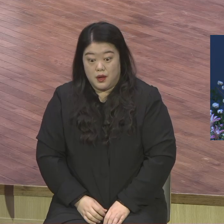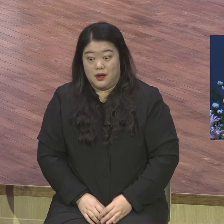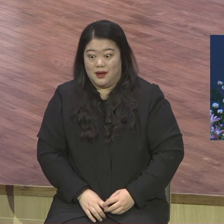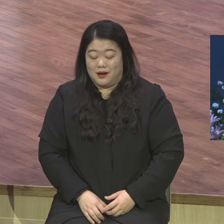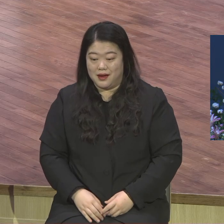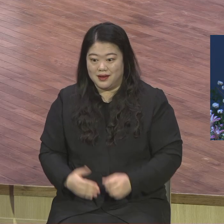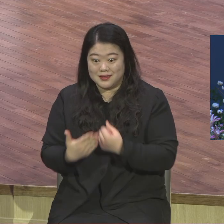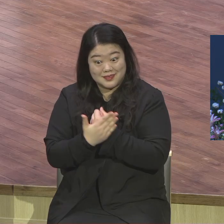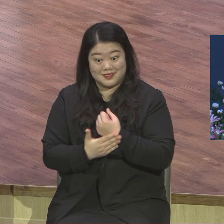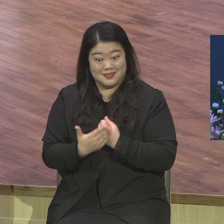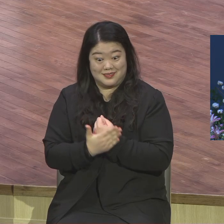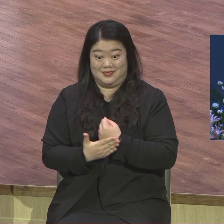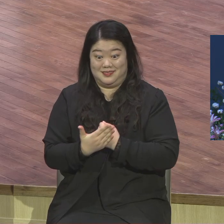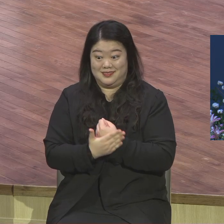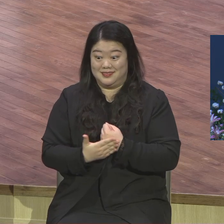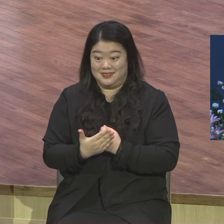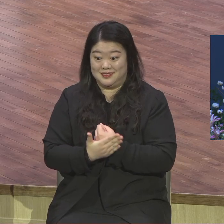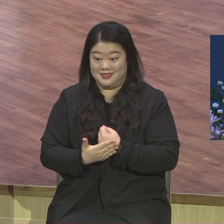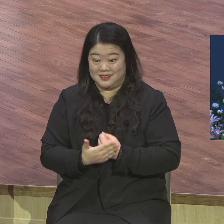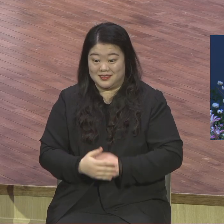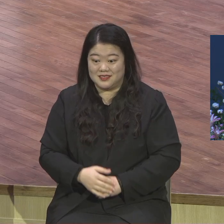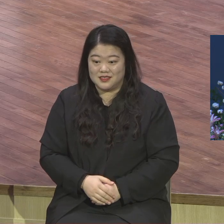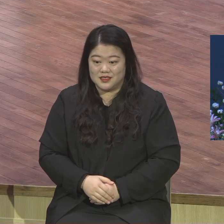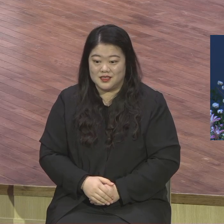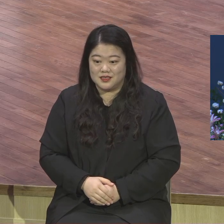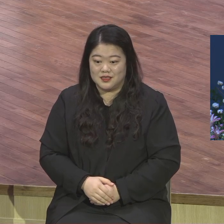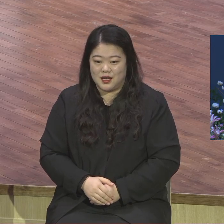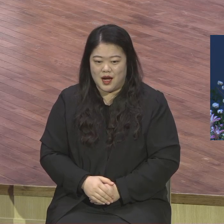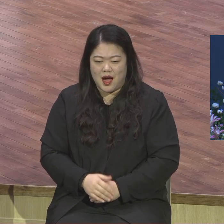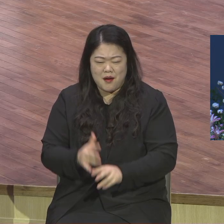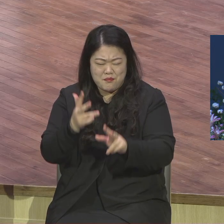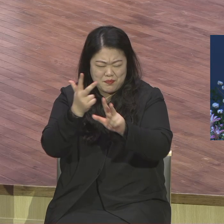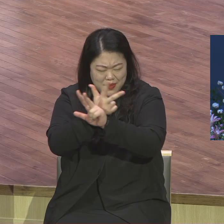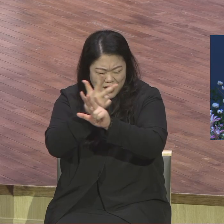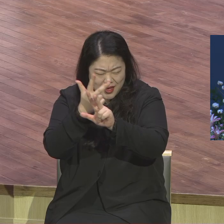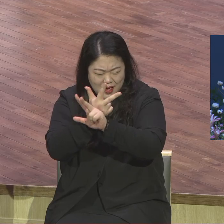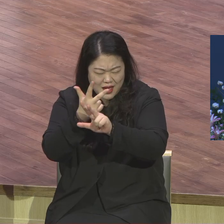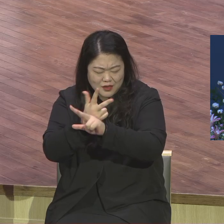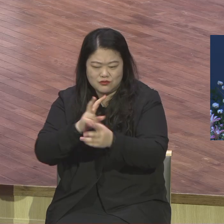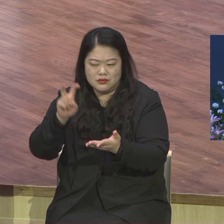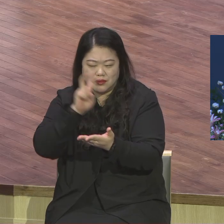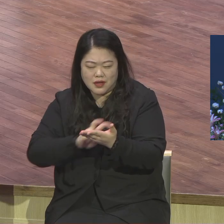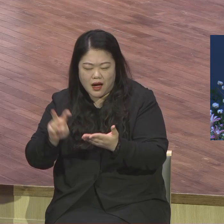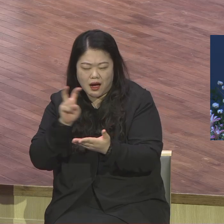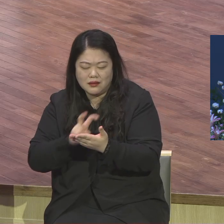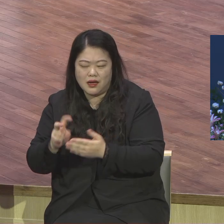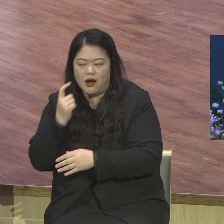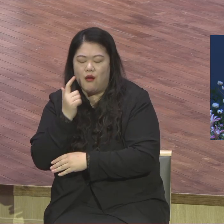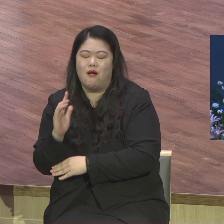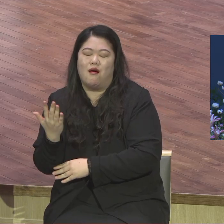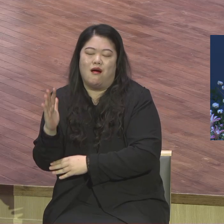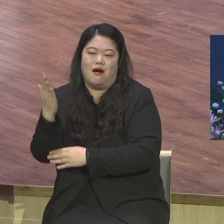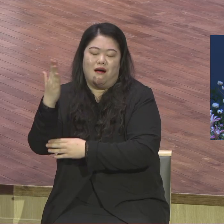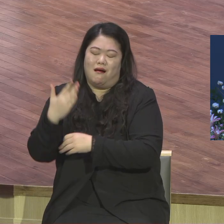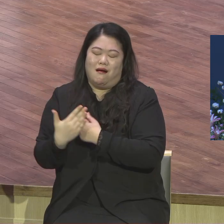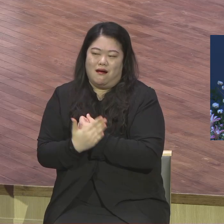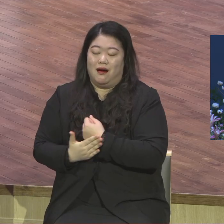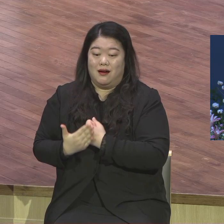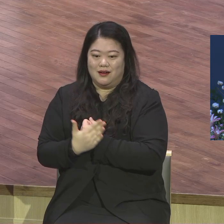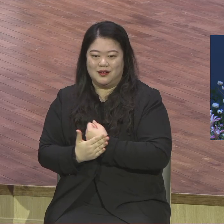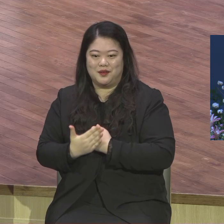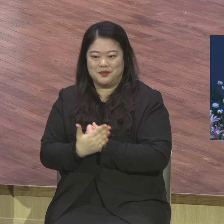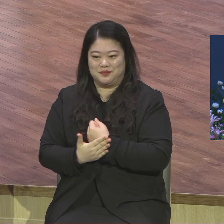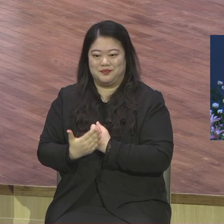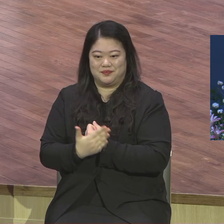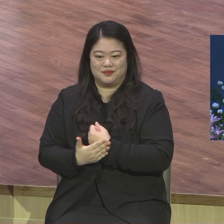은혜로 찬양했습니다. 매주 하나님께 최고로 영광 돌리는 우리 찬양대 너무